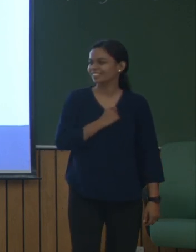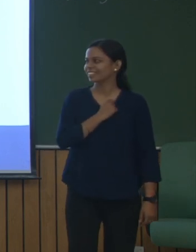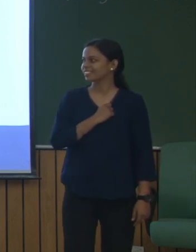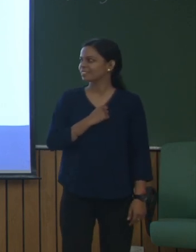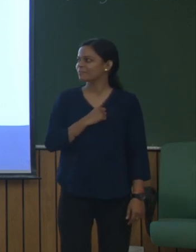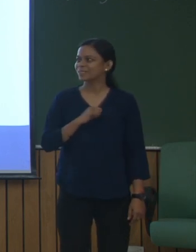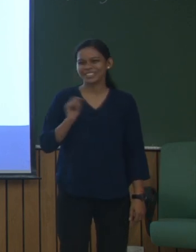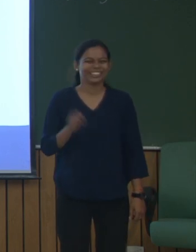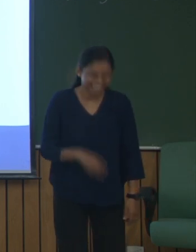हंस रहे हो मैम, आप सॉरी बोलते हो।